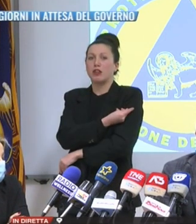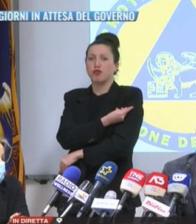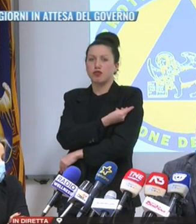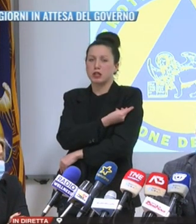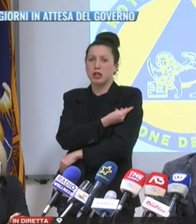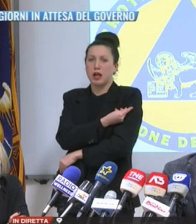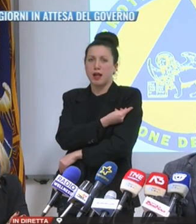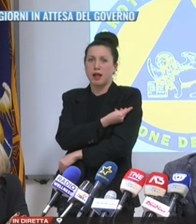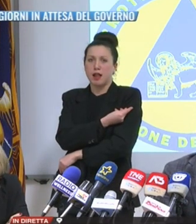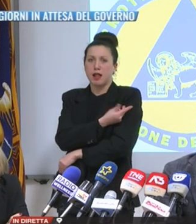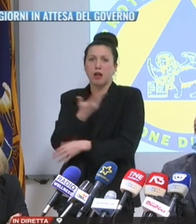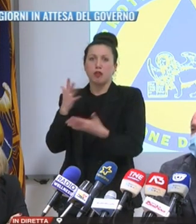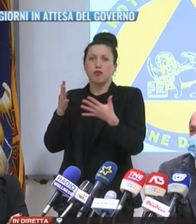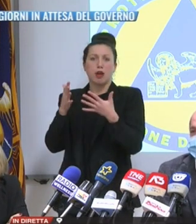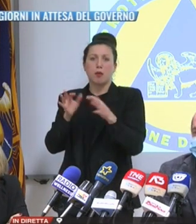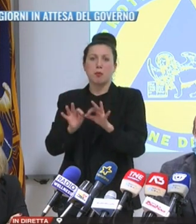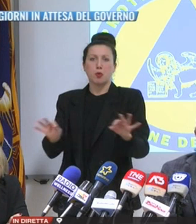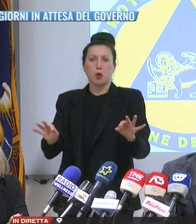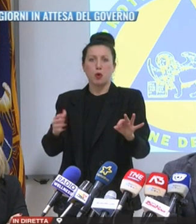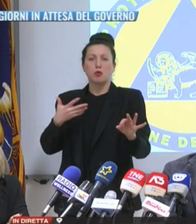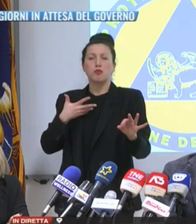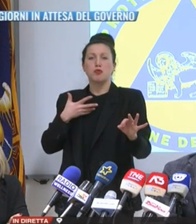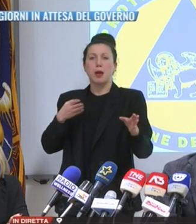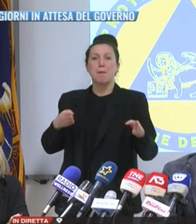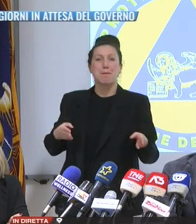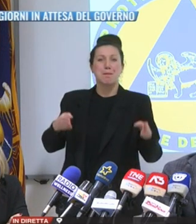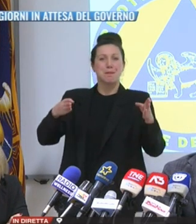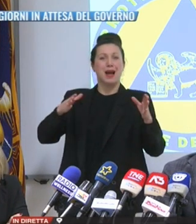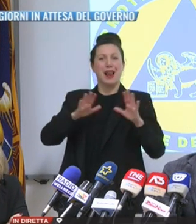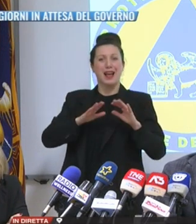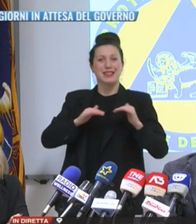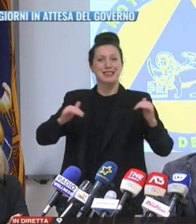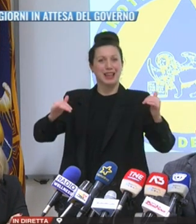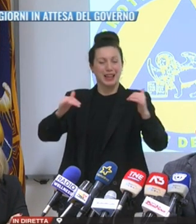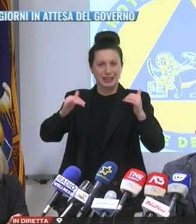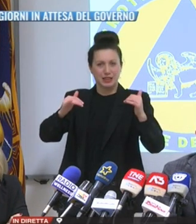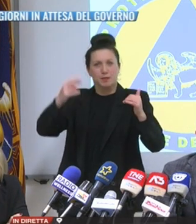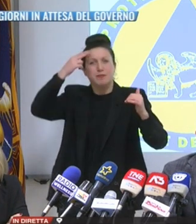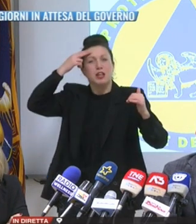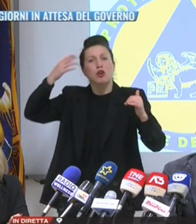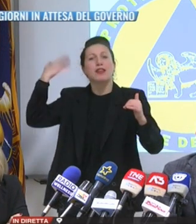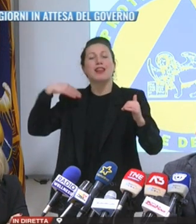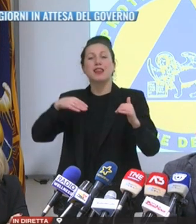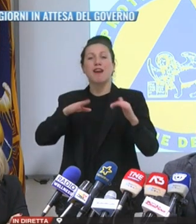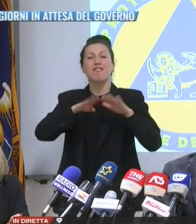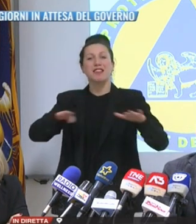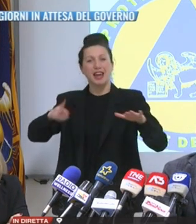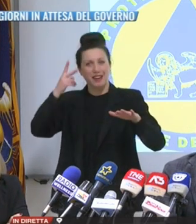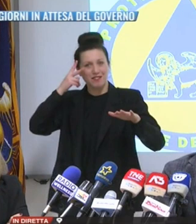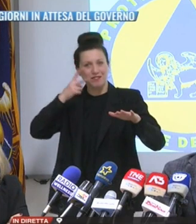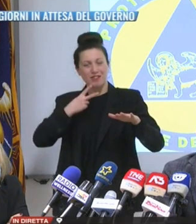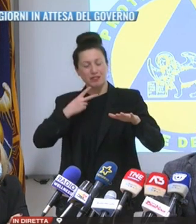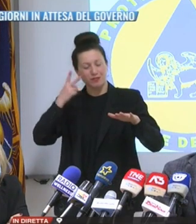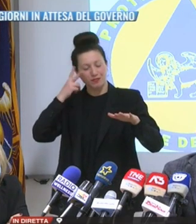già allestiti, nel senso che si va dal palazzetto. Pensate, vi ricordate il Covid Point alla Fiera di Vicenza? Abbiamo già una